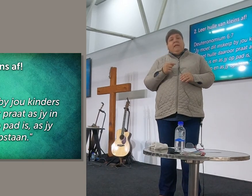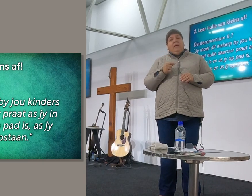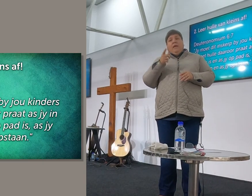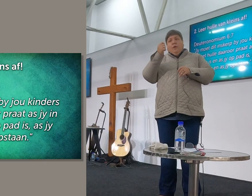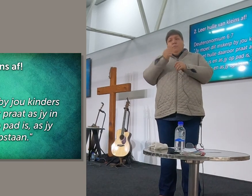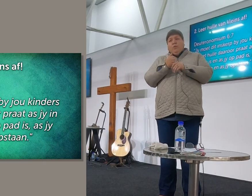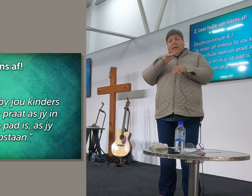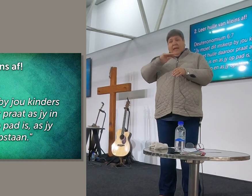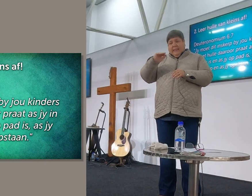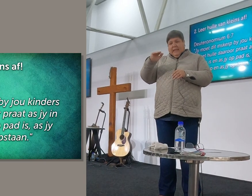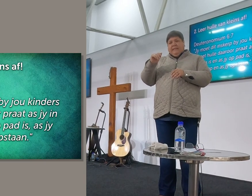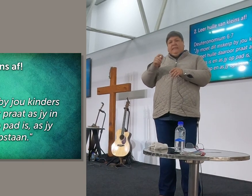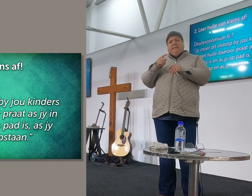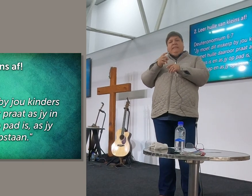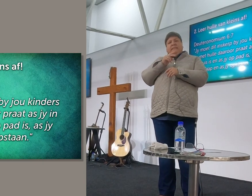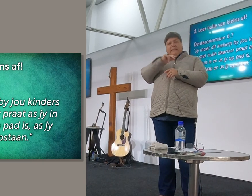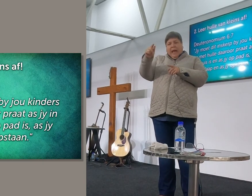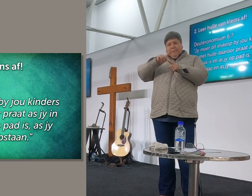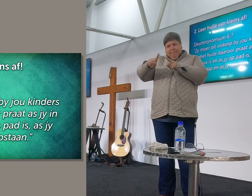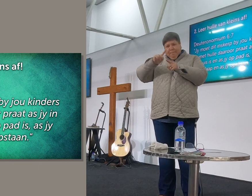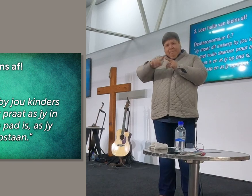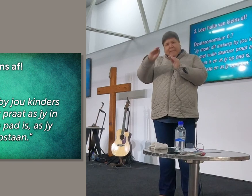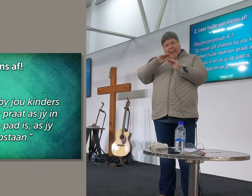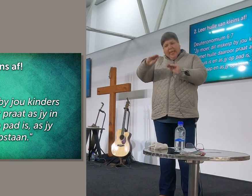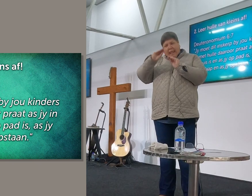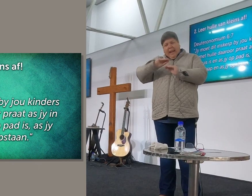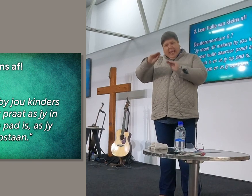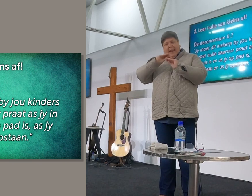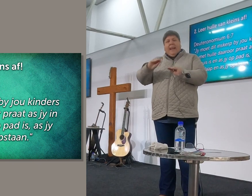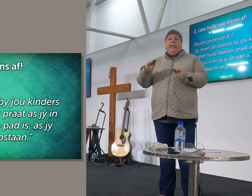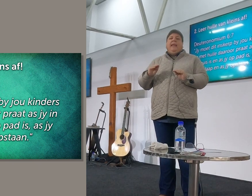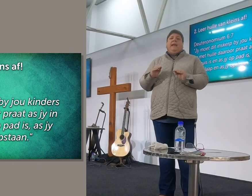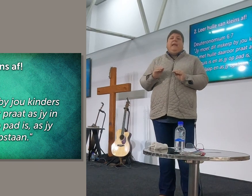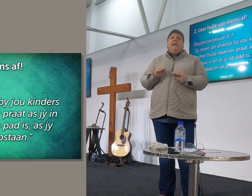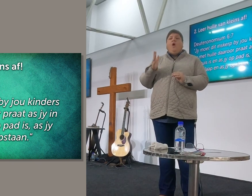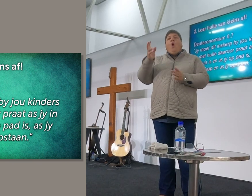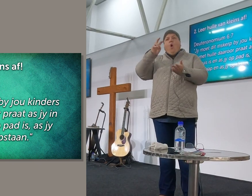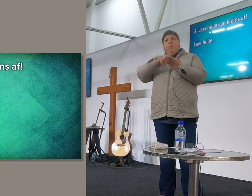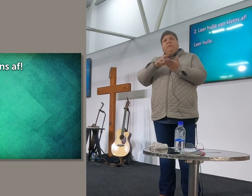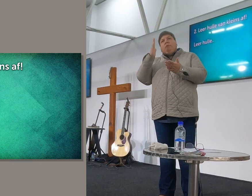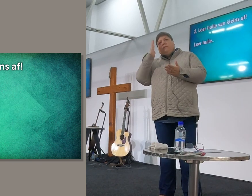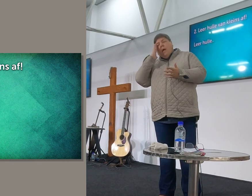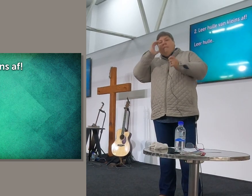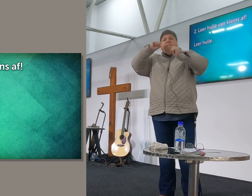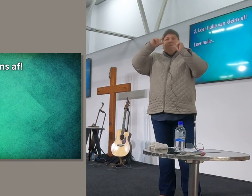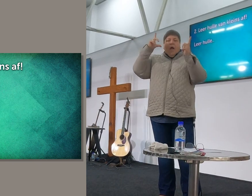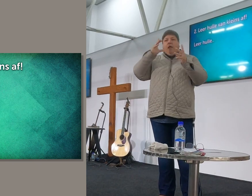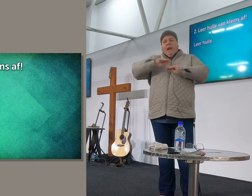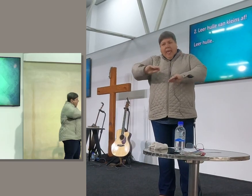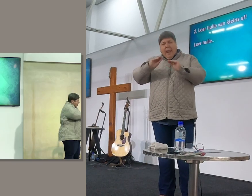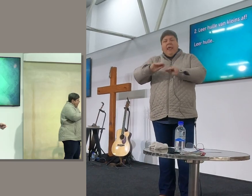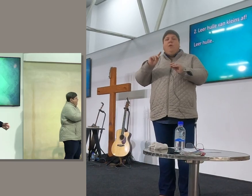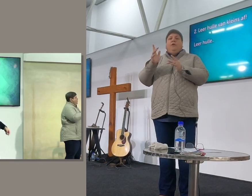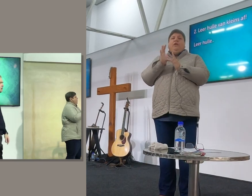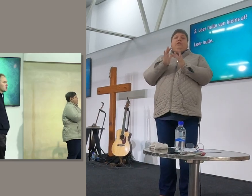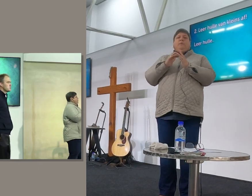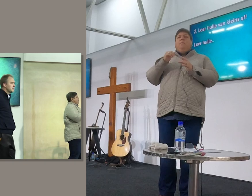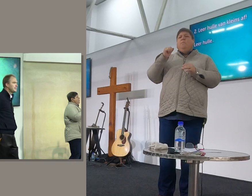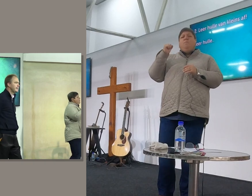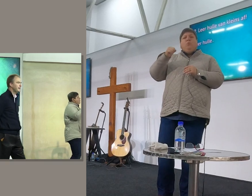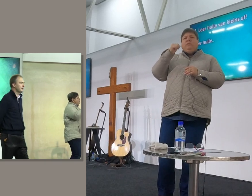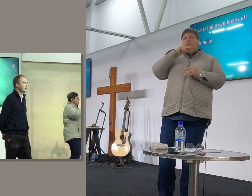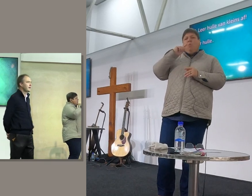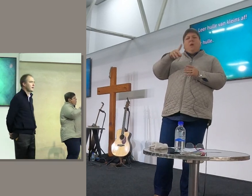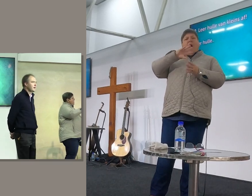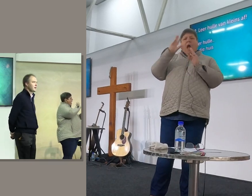by jou kinders, en met hulle daaroor praat, as jy in jou huis is, as jy op pad is, en as jy gaan slaap, en as jy opstaan. Kyk wat sê, Moses moet ons hulle oral leer. Ons moet